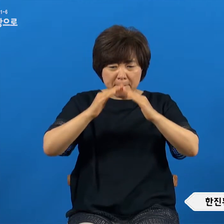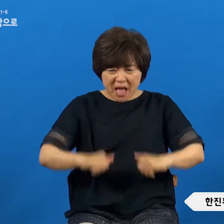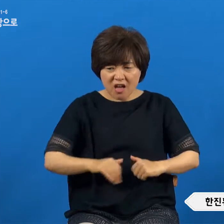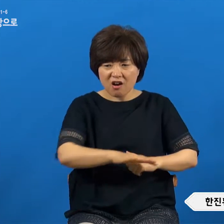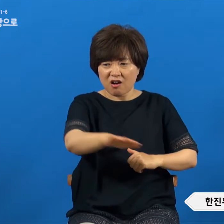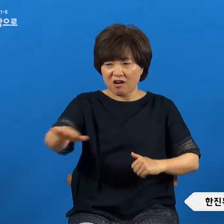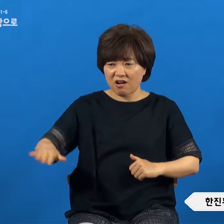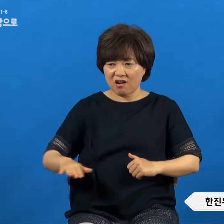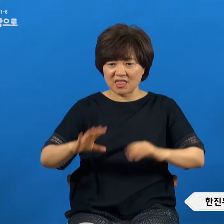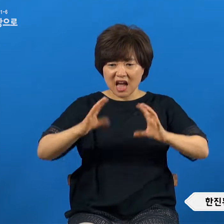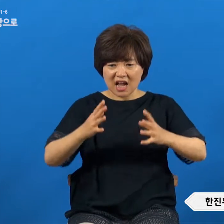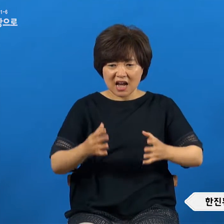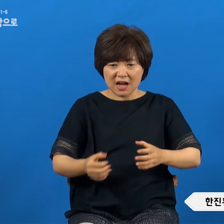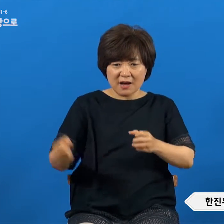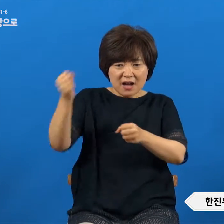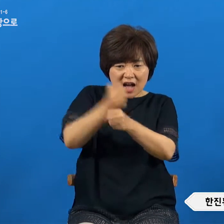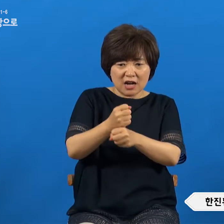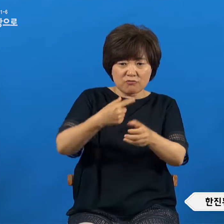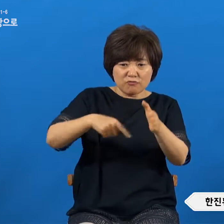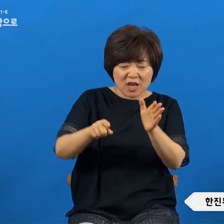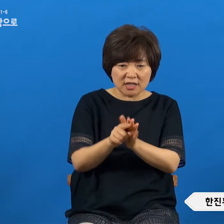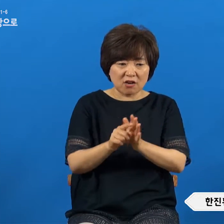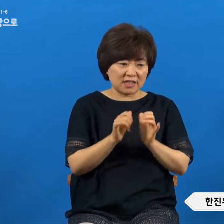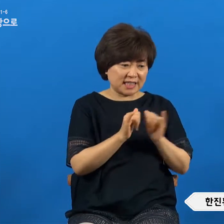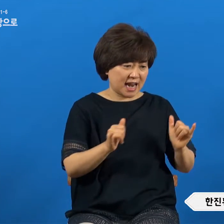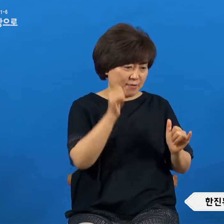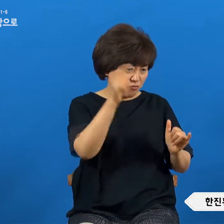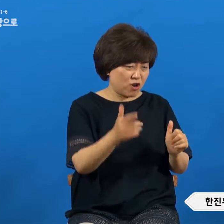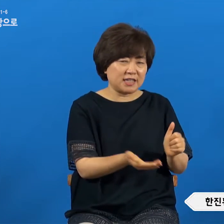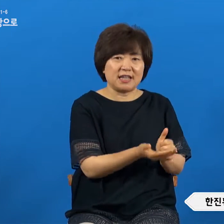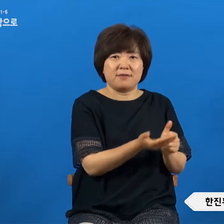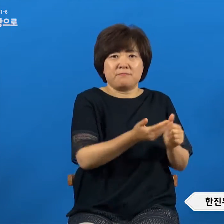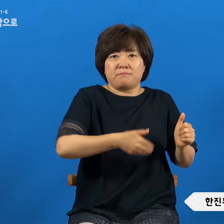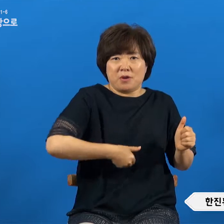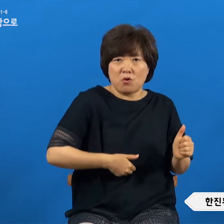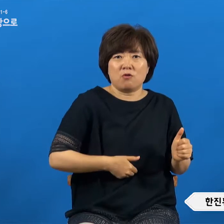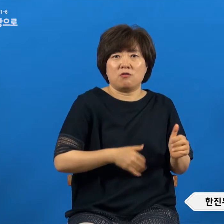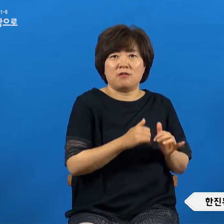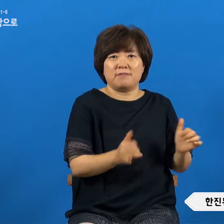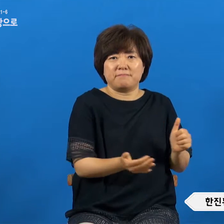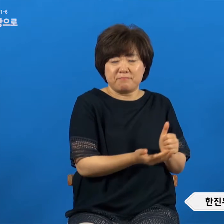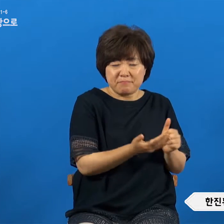위해서는 인재를 키워야 된다. 풀뿌리 같은 인재를 키워야 된다.